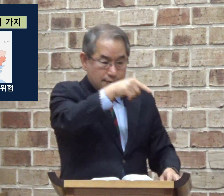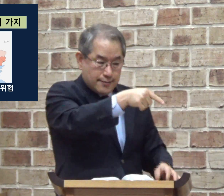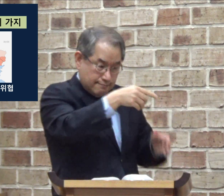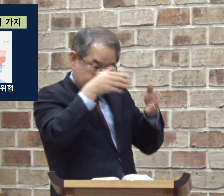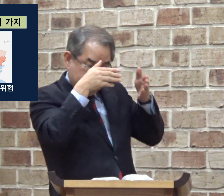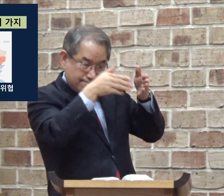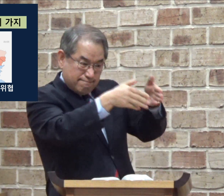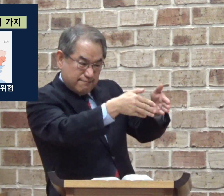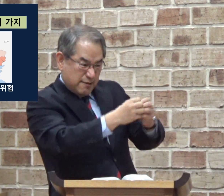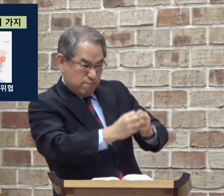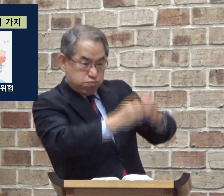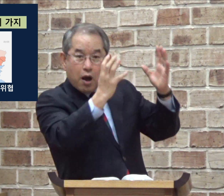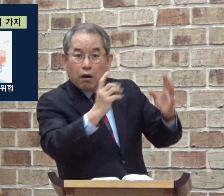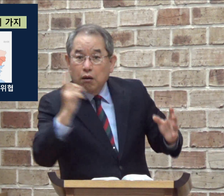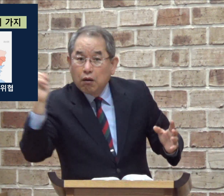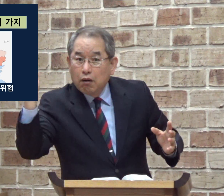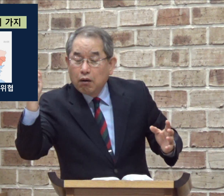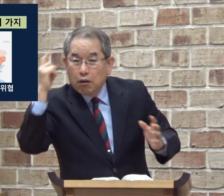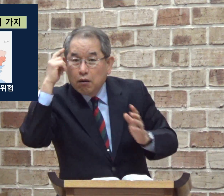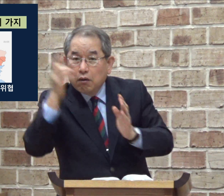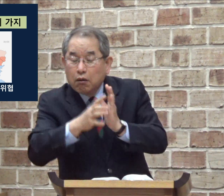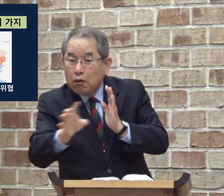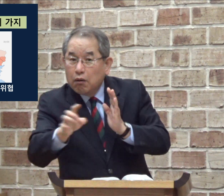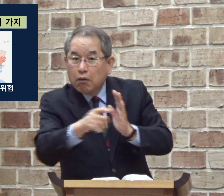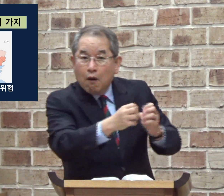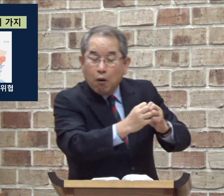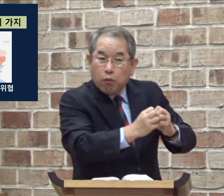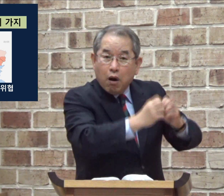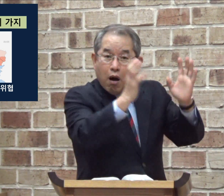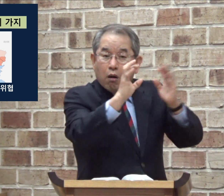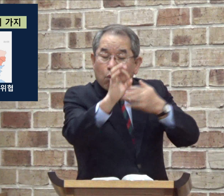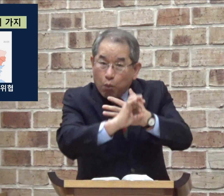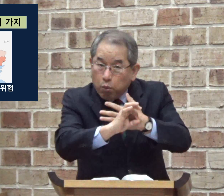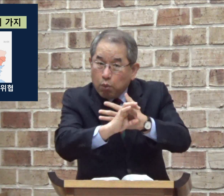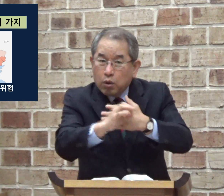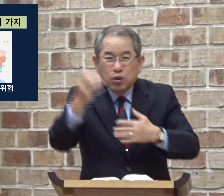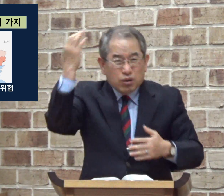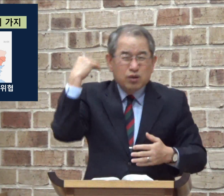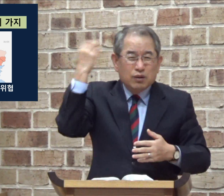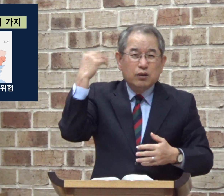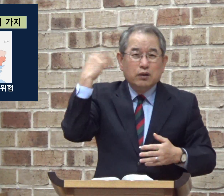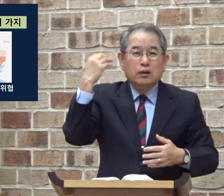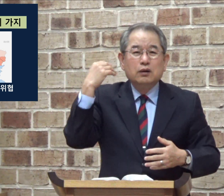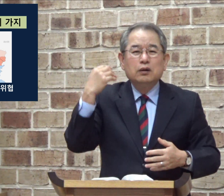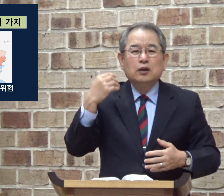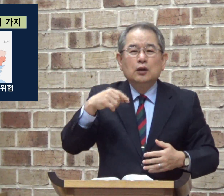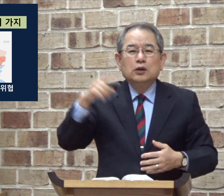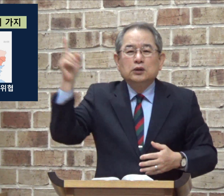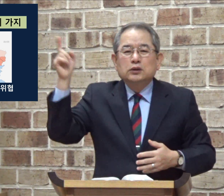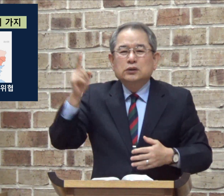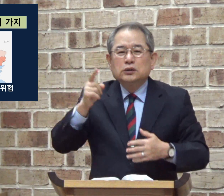곳곳에 15곳이 있는데 러시아가 그곳을 집중적으로 파괴시킬 계획을 갖고 있기 때문입니다. 그것을 파괴하면